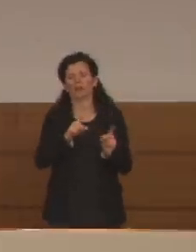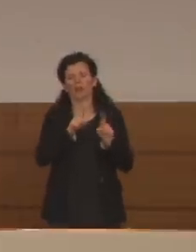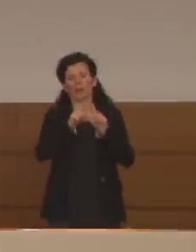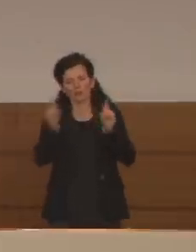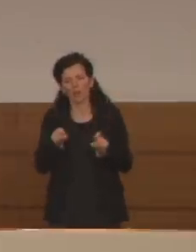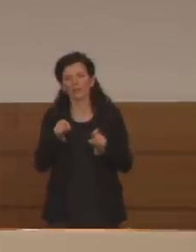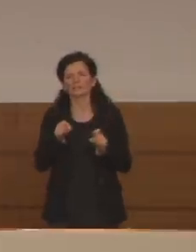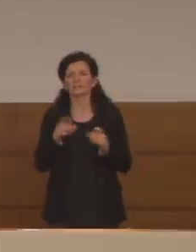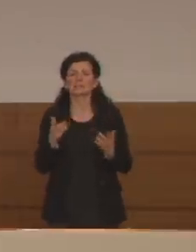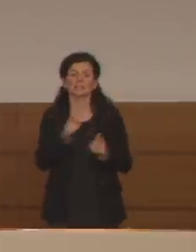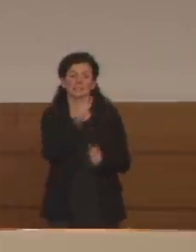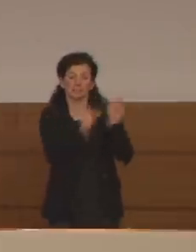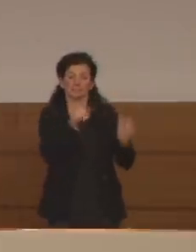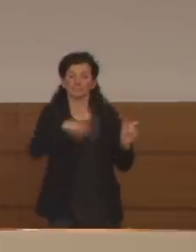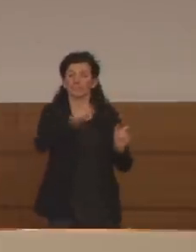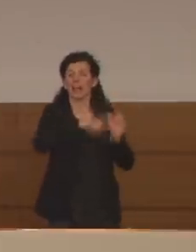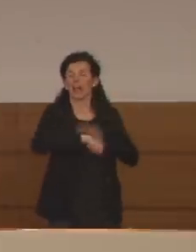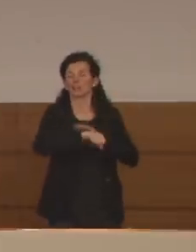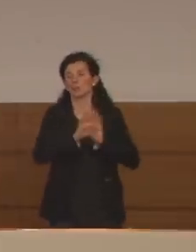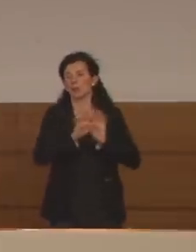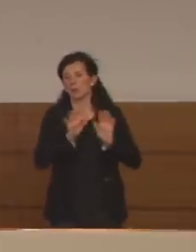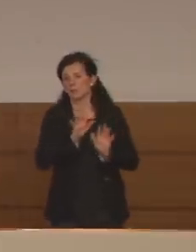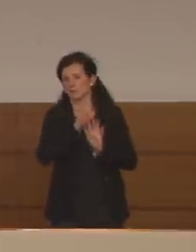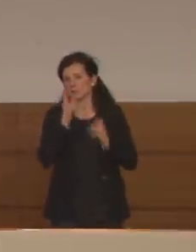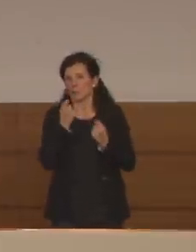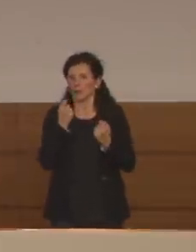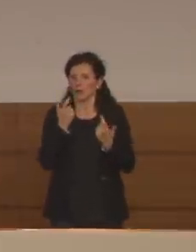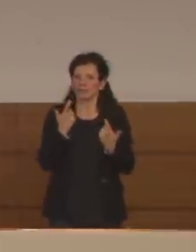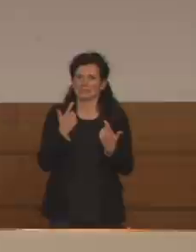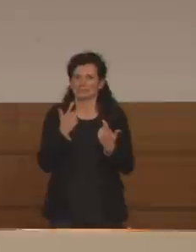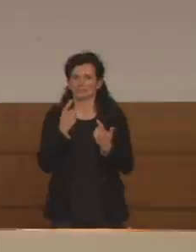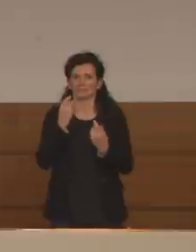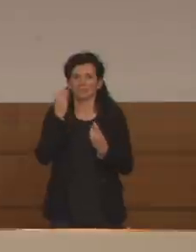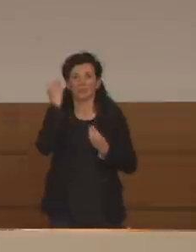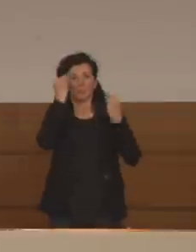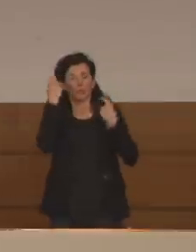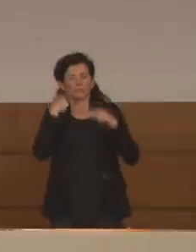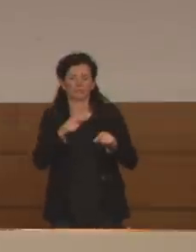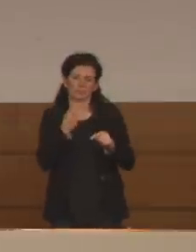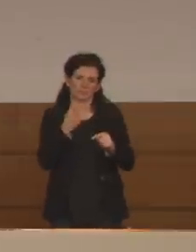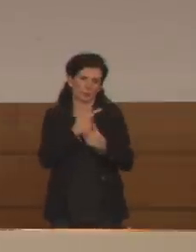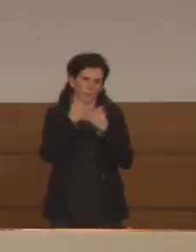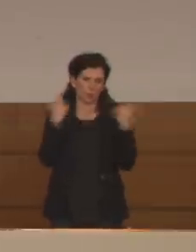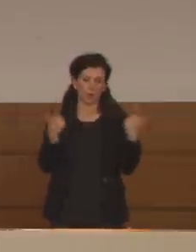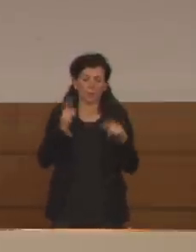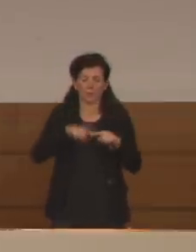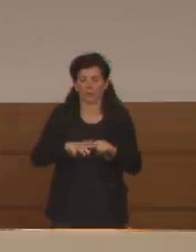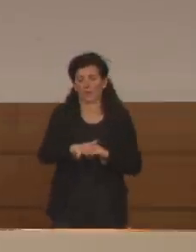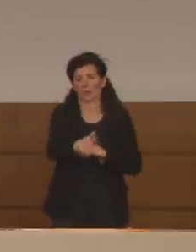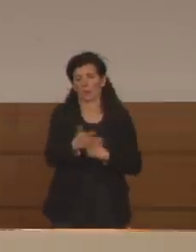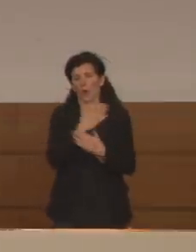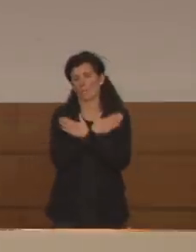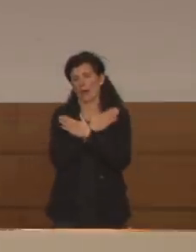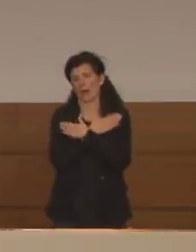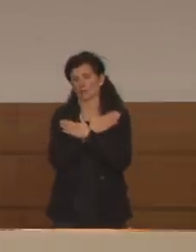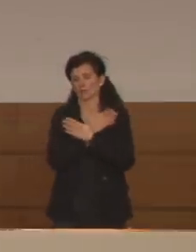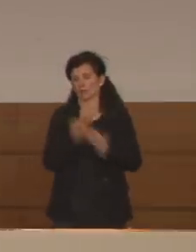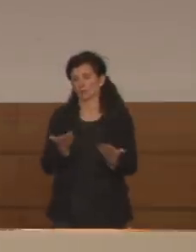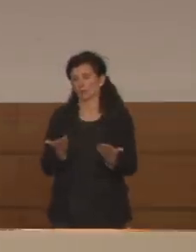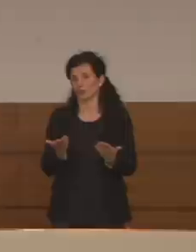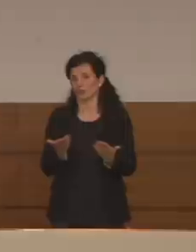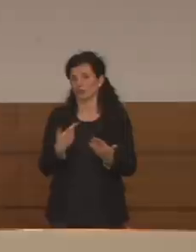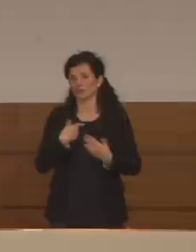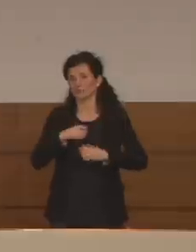un po tirata quest'ipotesi del resto stiamo quasi a maggio insomma su via credo